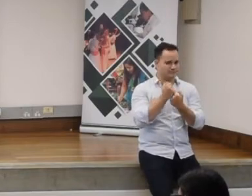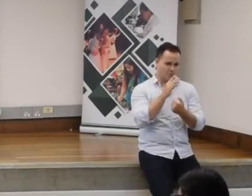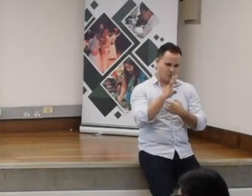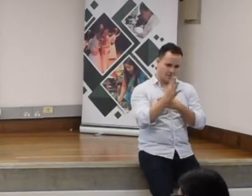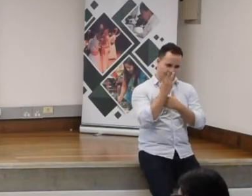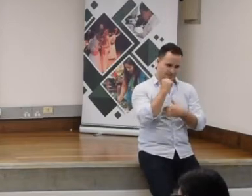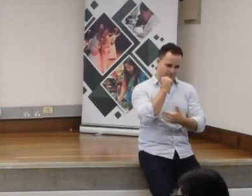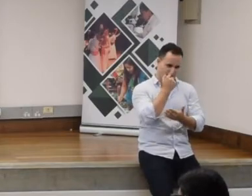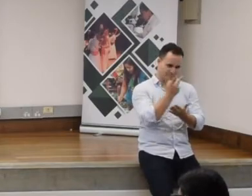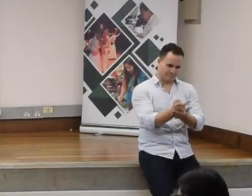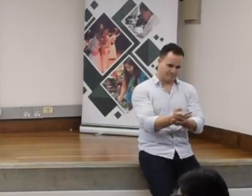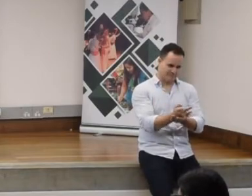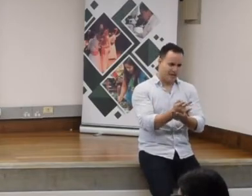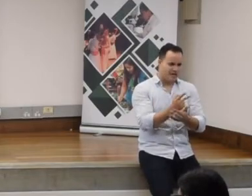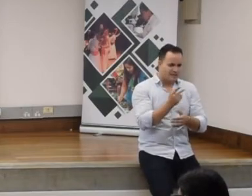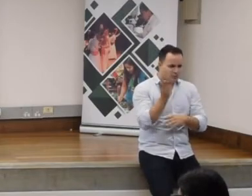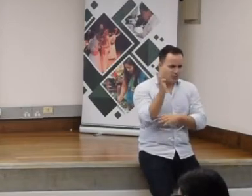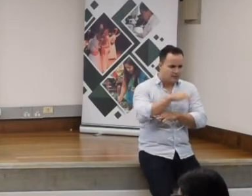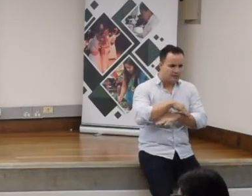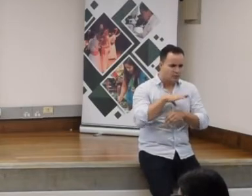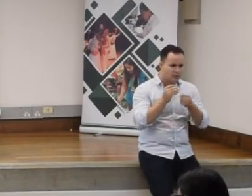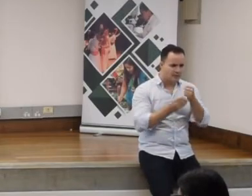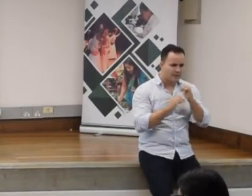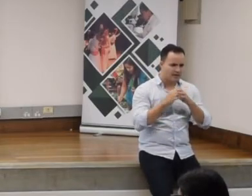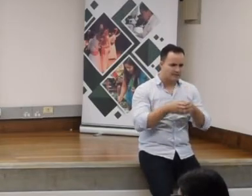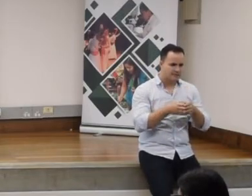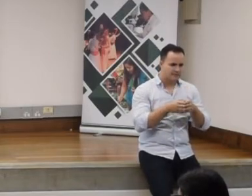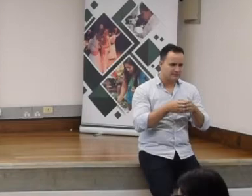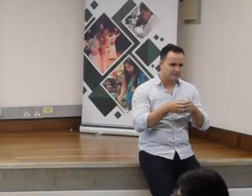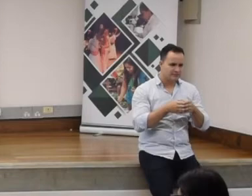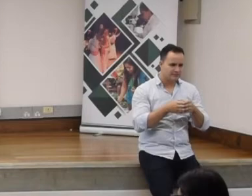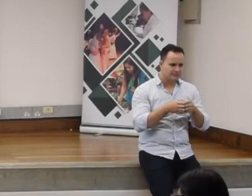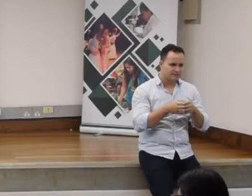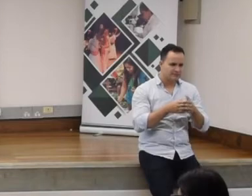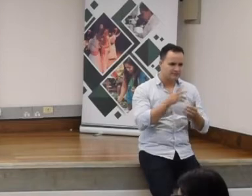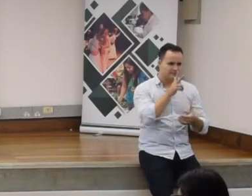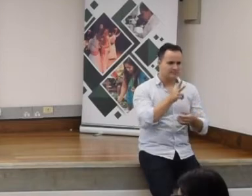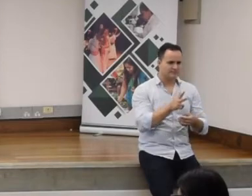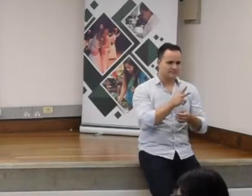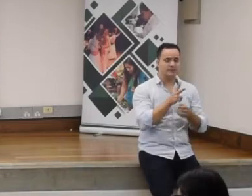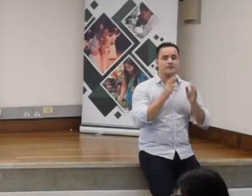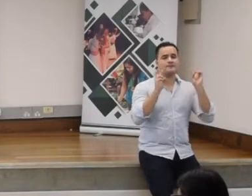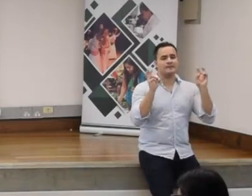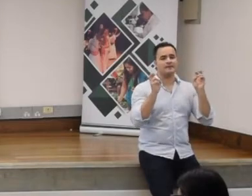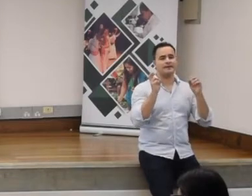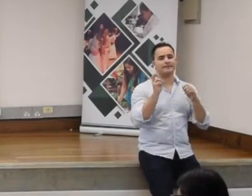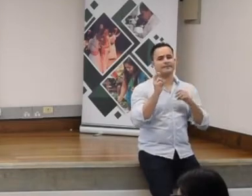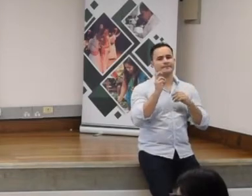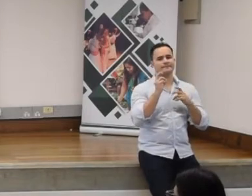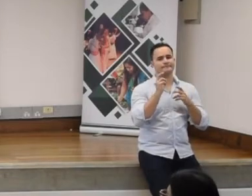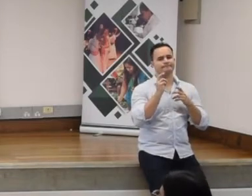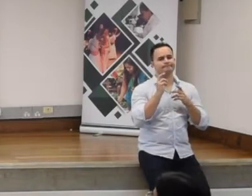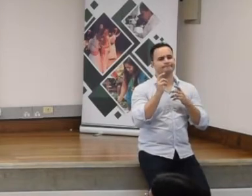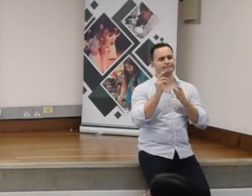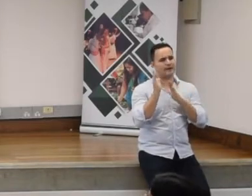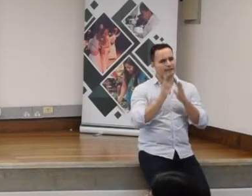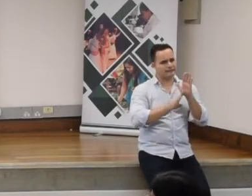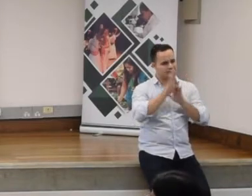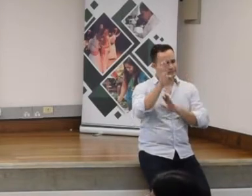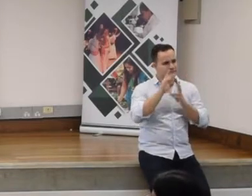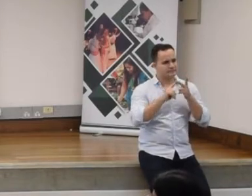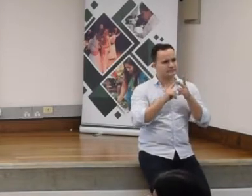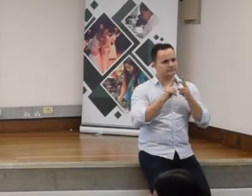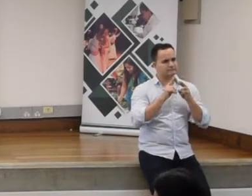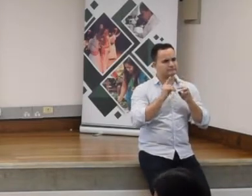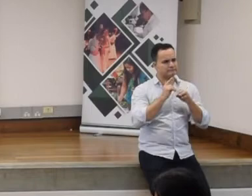fuertemente a estos dos planes de acción, plan de desarrollo y a nuestros propios planes